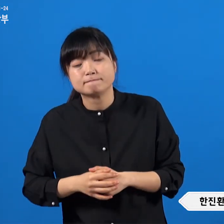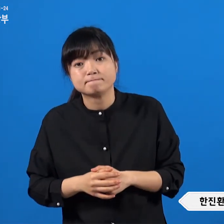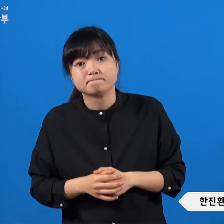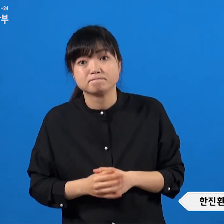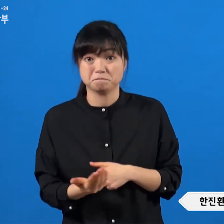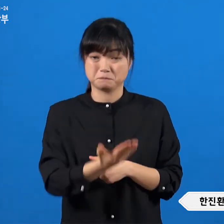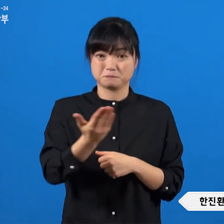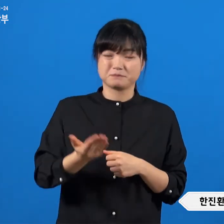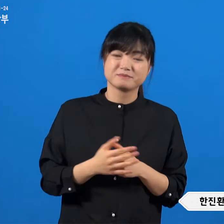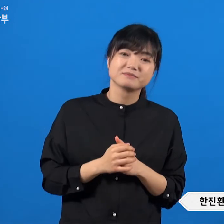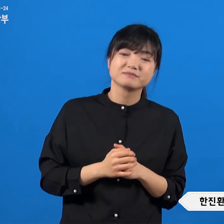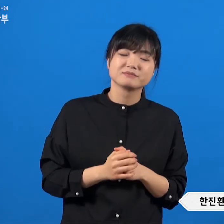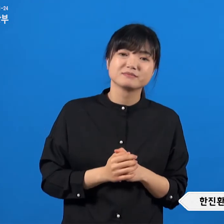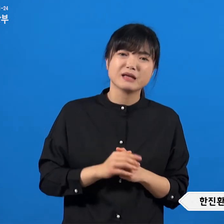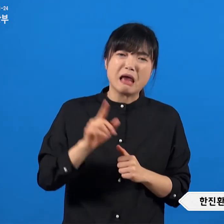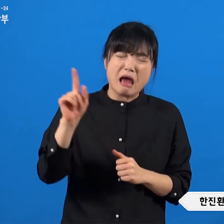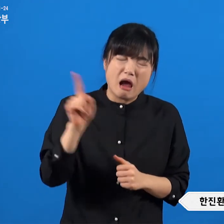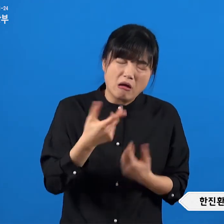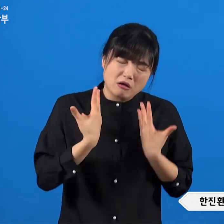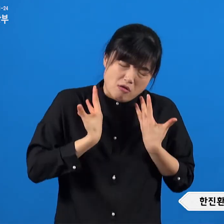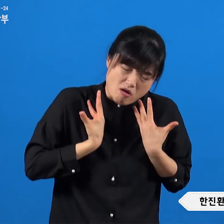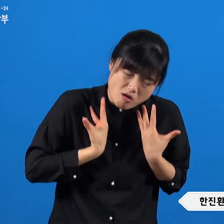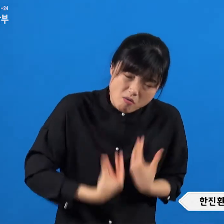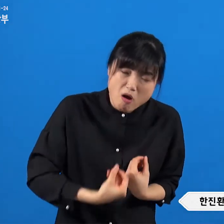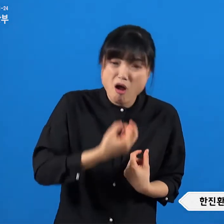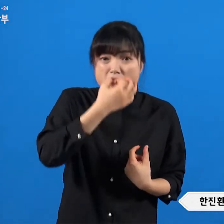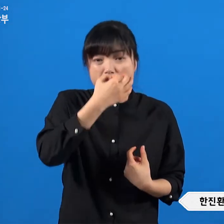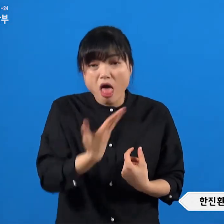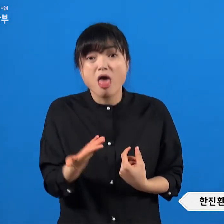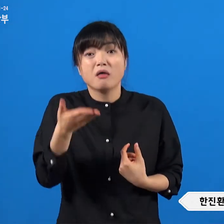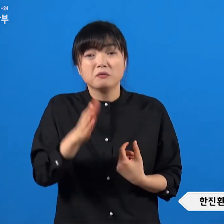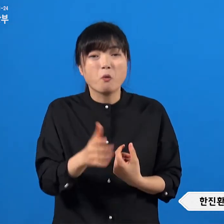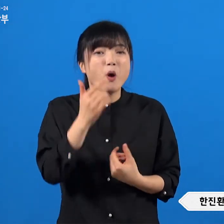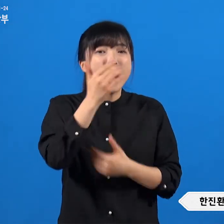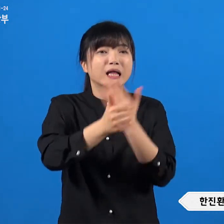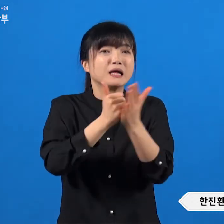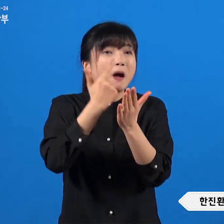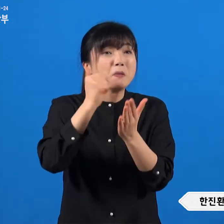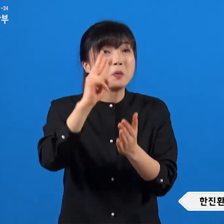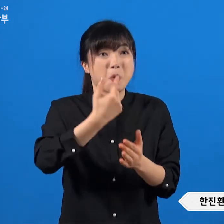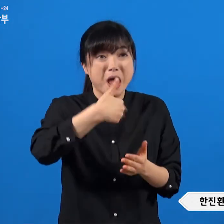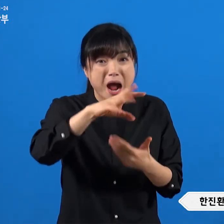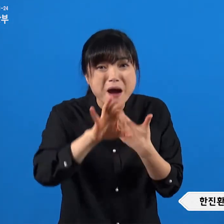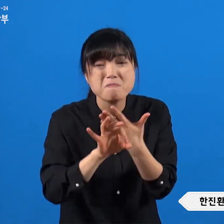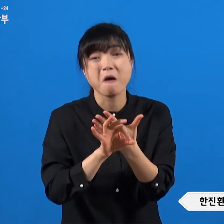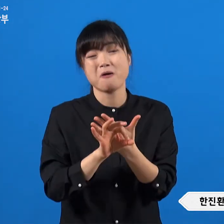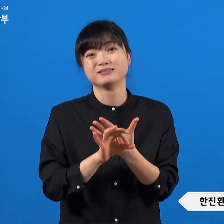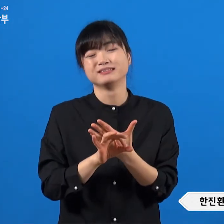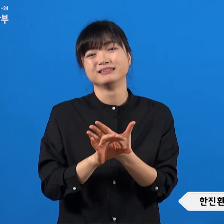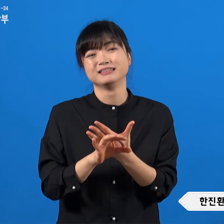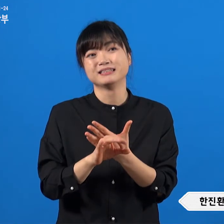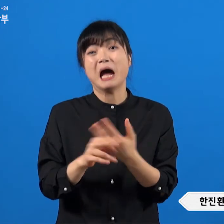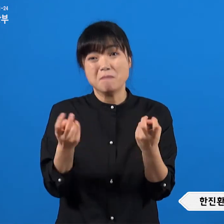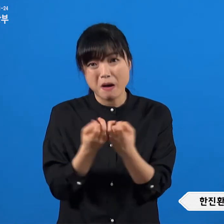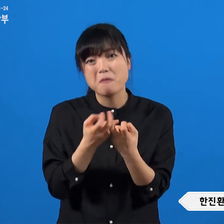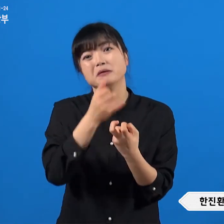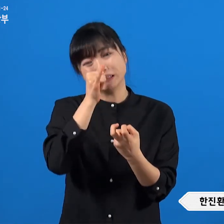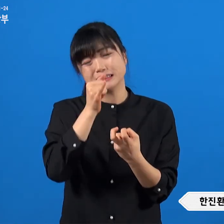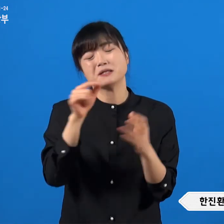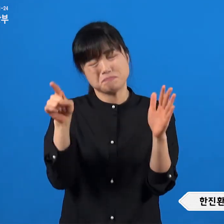여러분, 아무리 절망스러워도 내 아버지께로 돌아가면 길이 있다는 것을 믿으시기를 바랍니다.